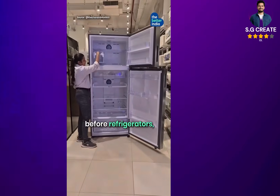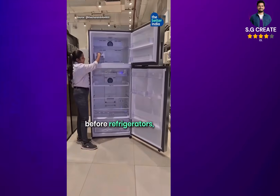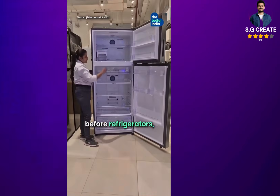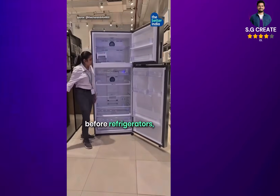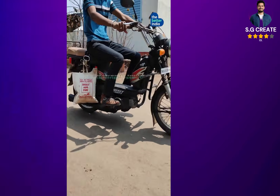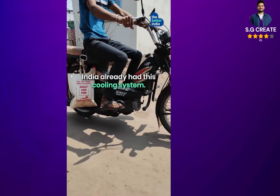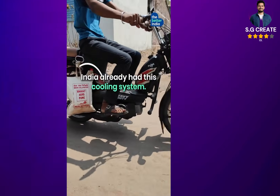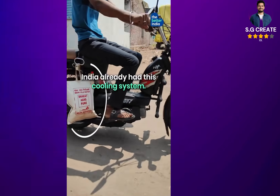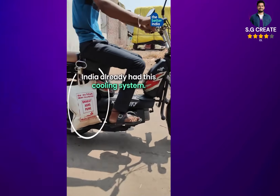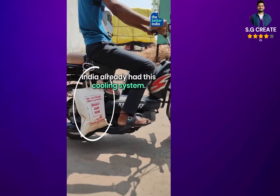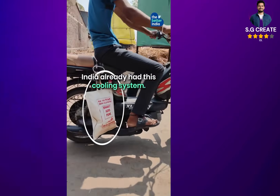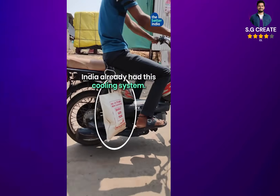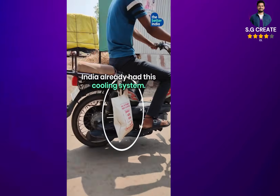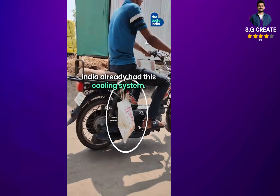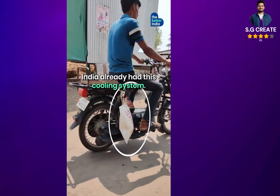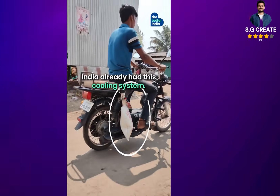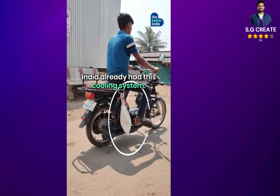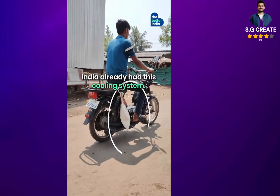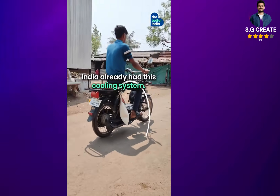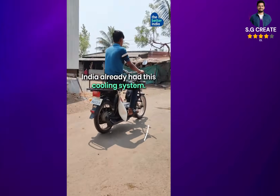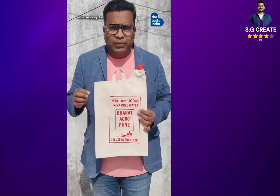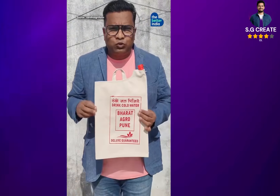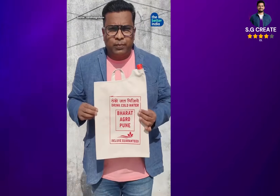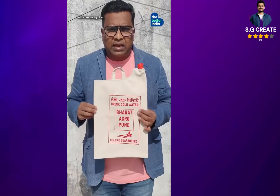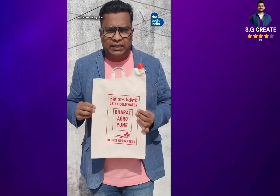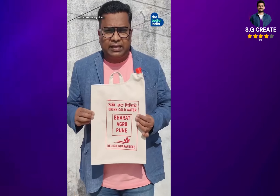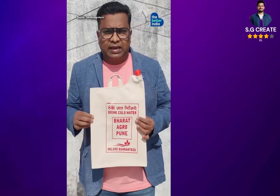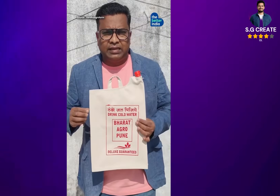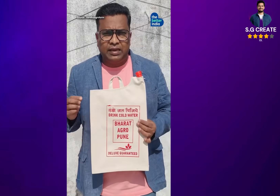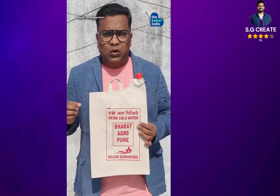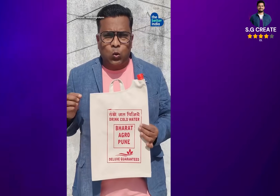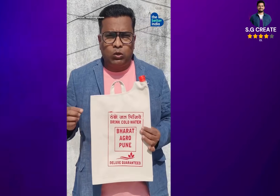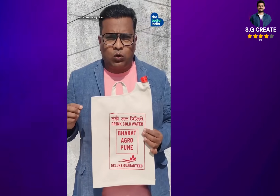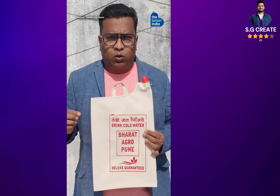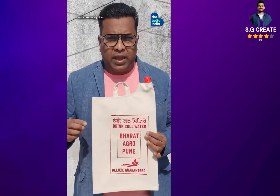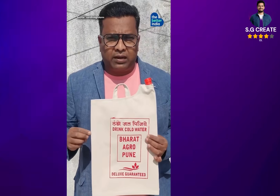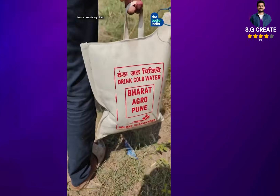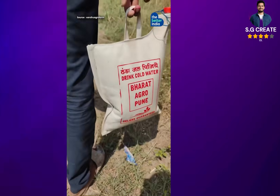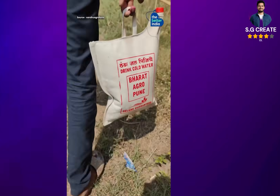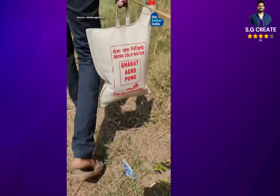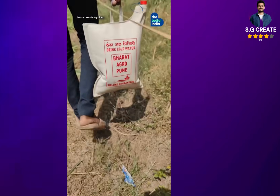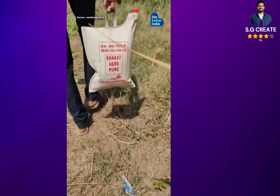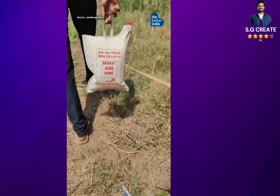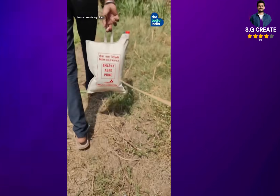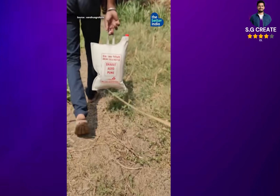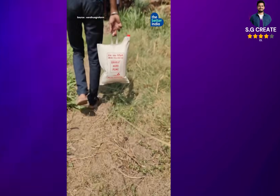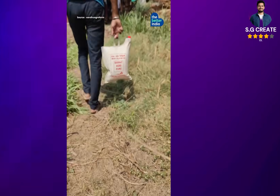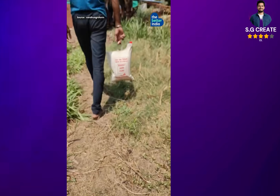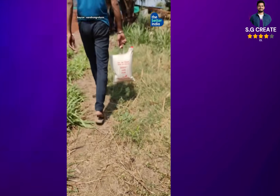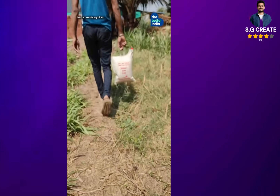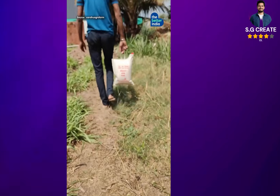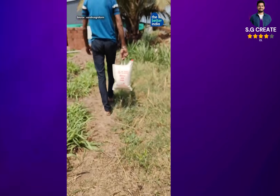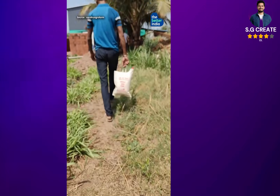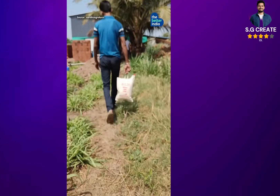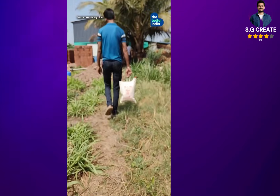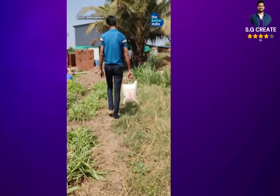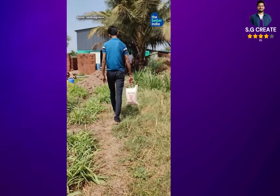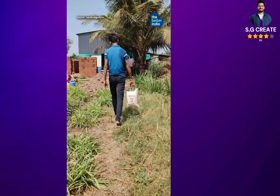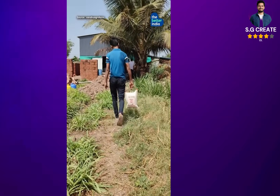refrigerators, India already had this cooling system. हम ये जो बैग देख रहे हैं ये है कोल्ड वाटर बैग। मिट्टी के घड़े जैसा ये काम करता है। गर्मियों के मौसम में ये बैग का